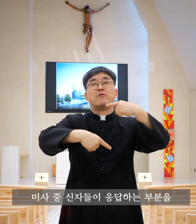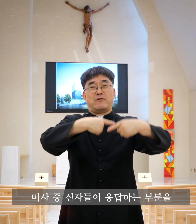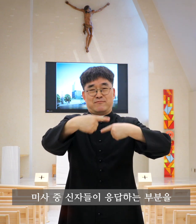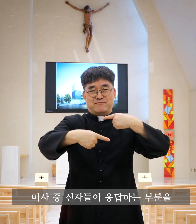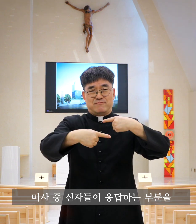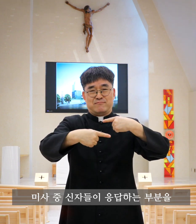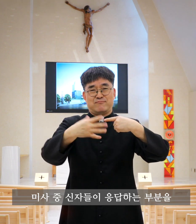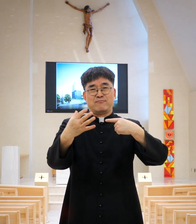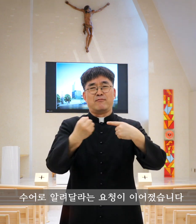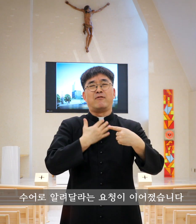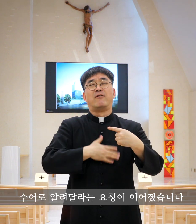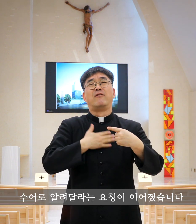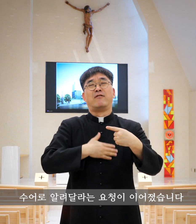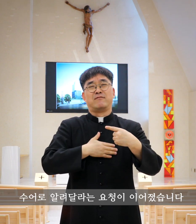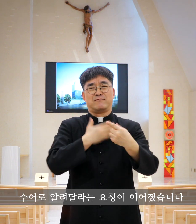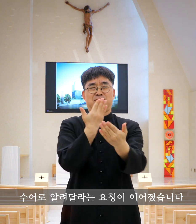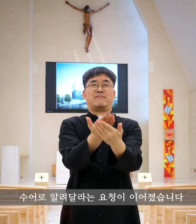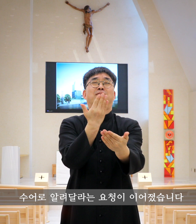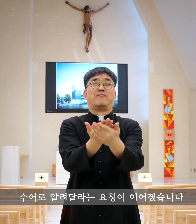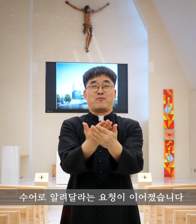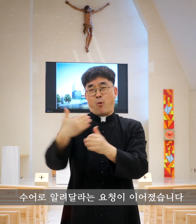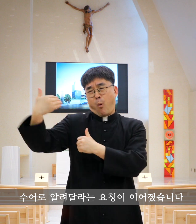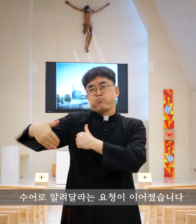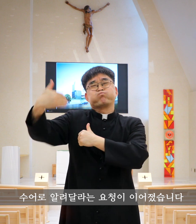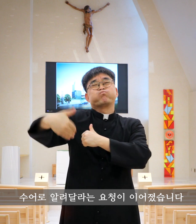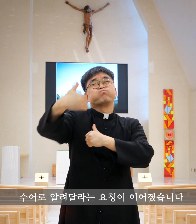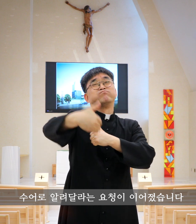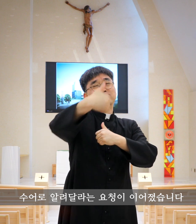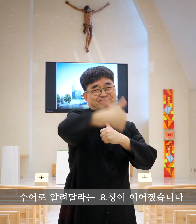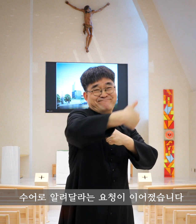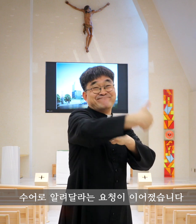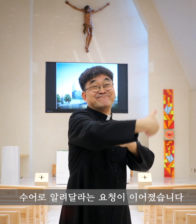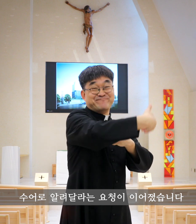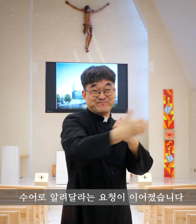수어로 알려달라는 요청이 이어졌습니다.